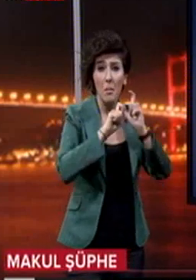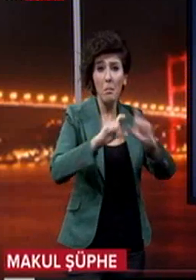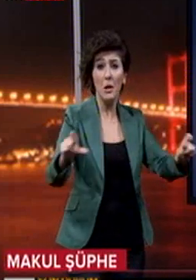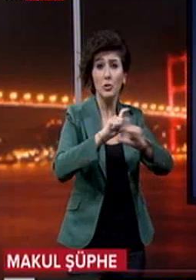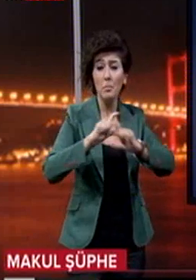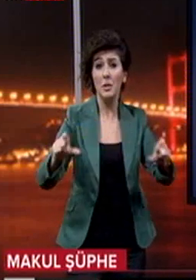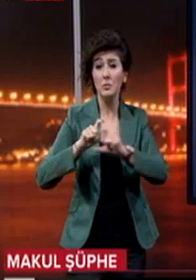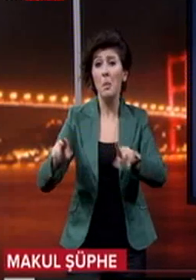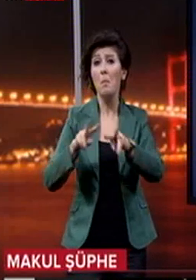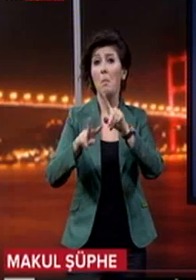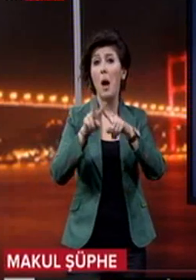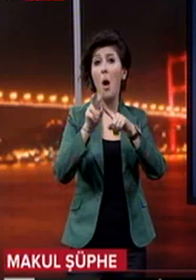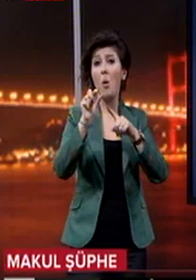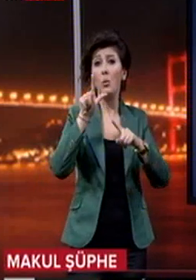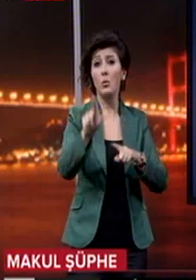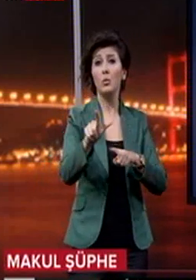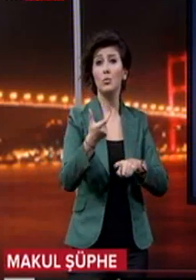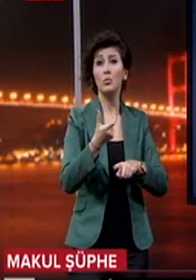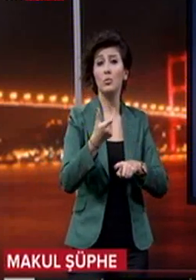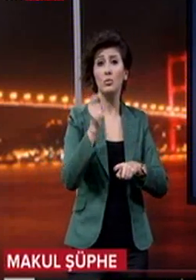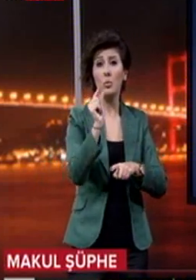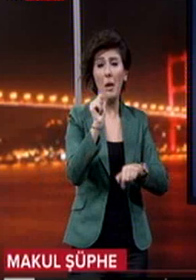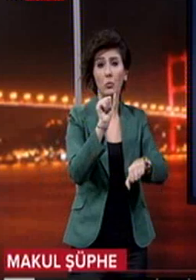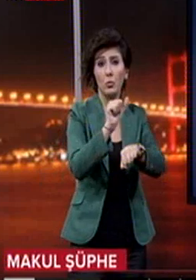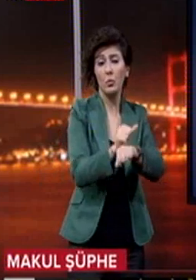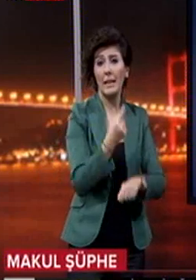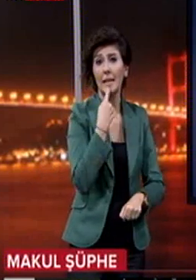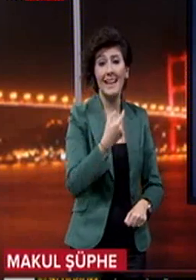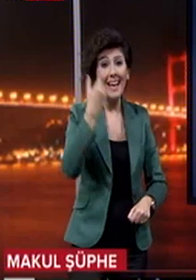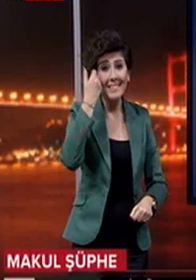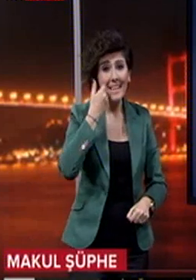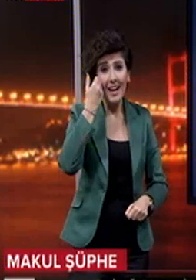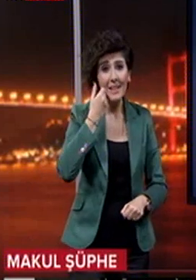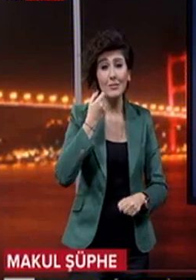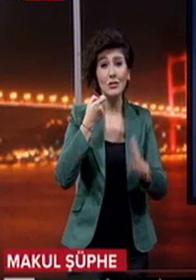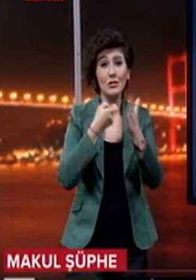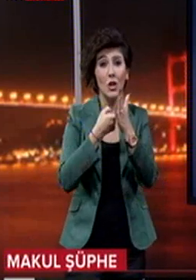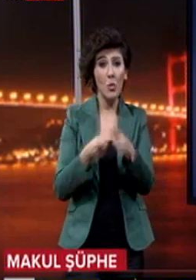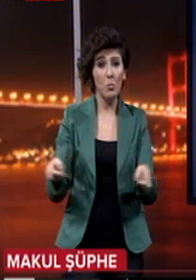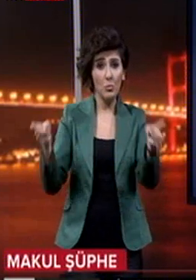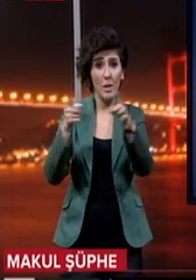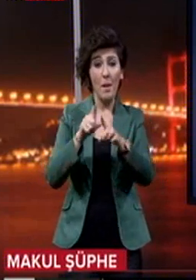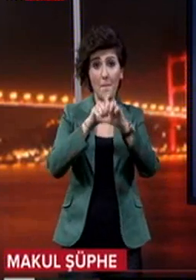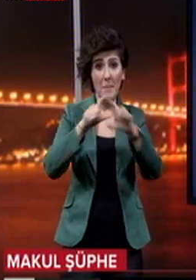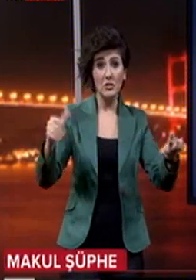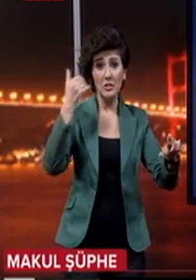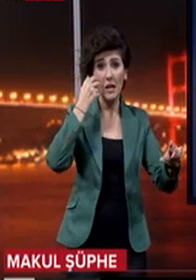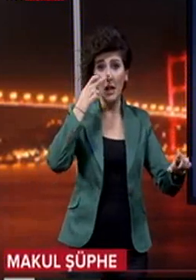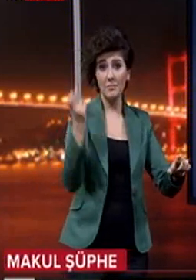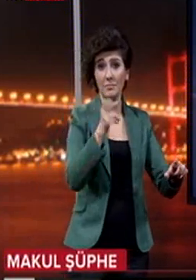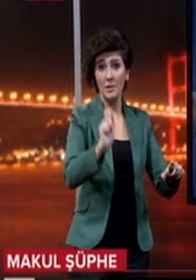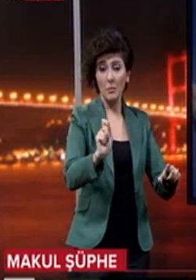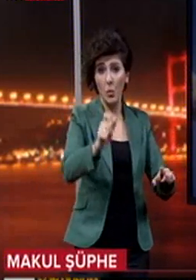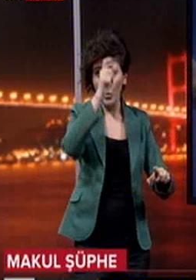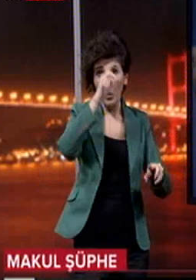manşet atıyor, makul şüpheyle tutuklandı diye. Yalancının şahı bunlar, manşetten yalan söylüyorlar.